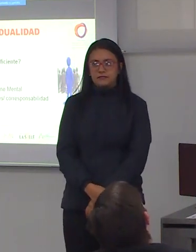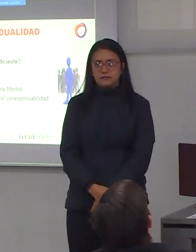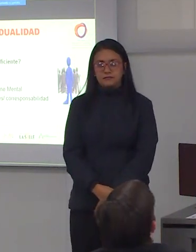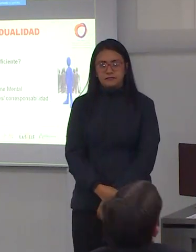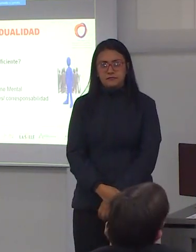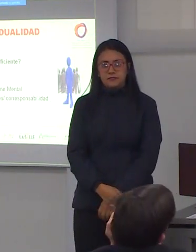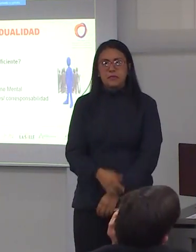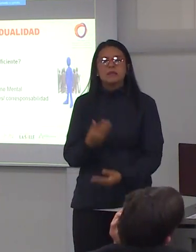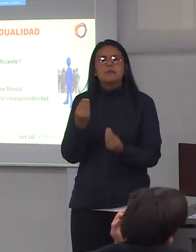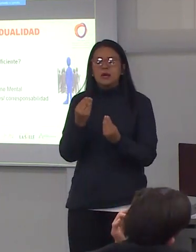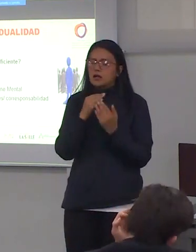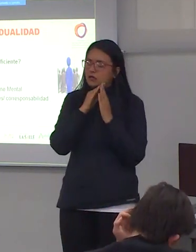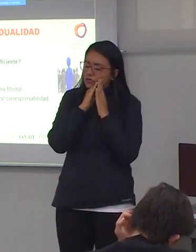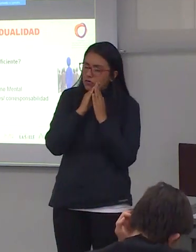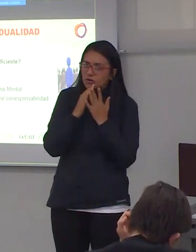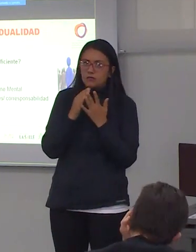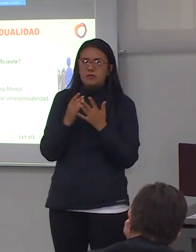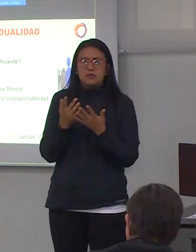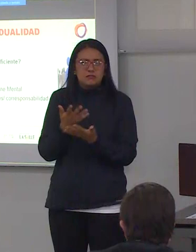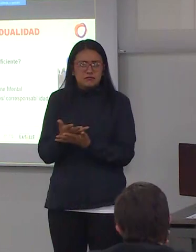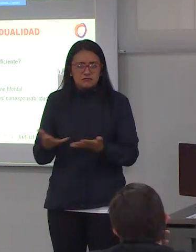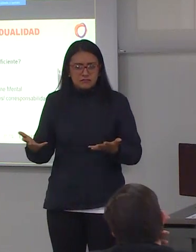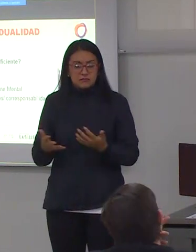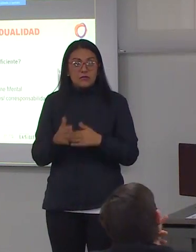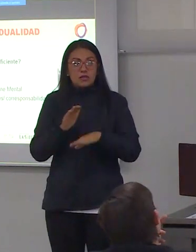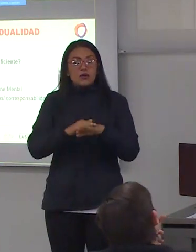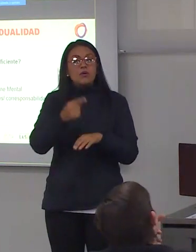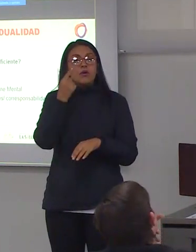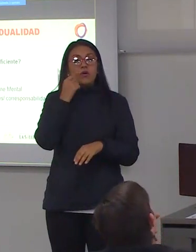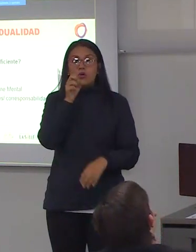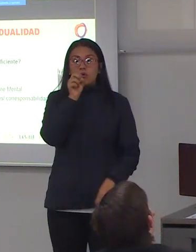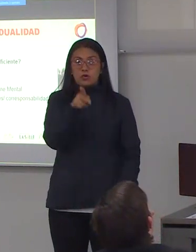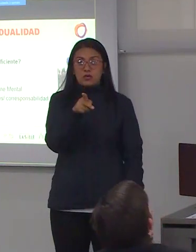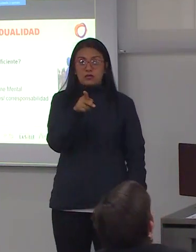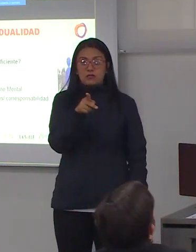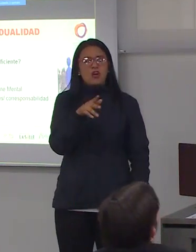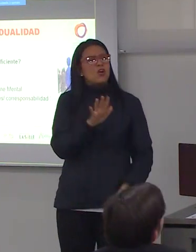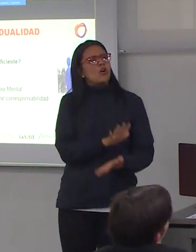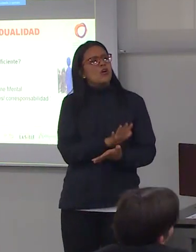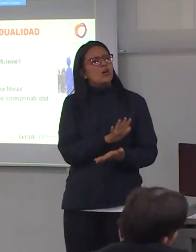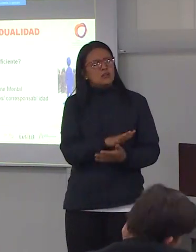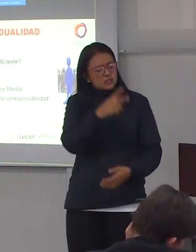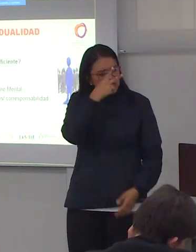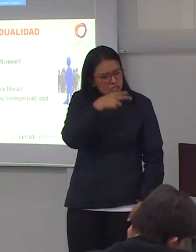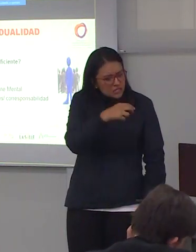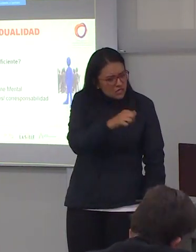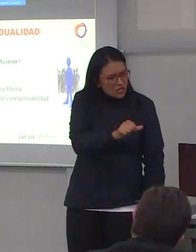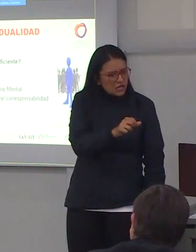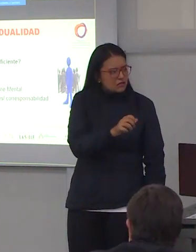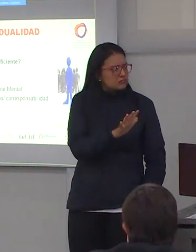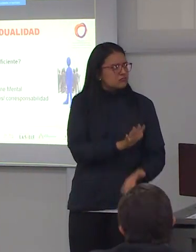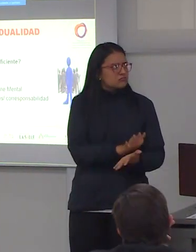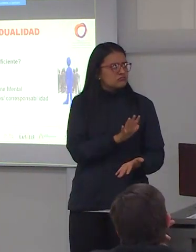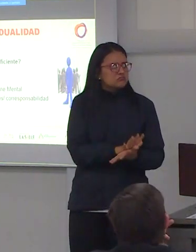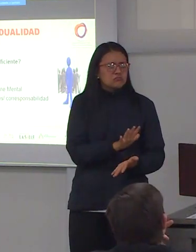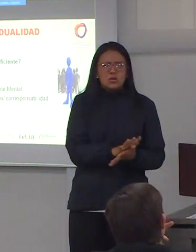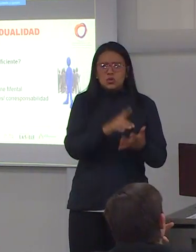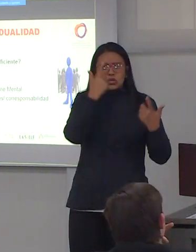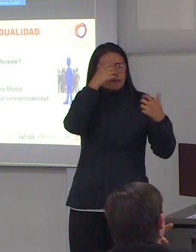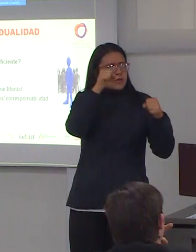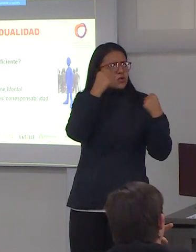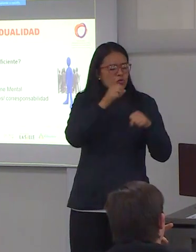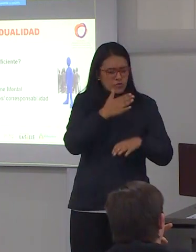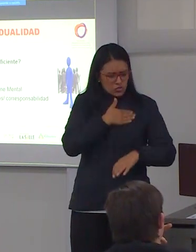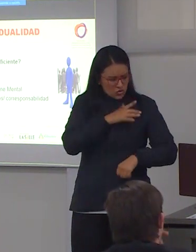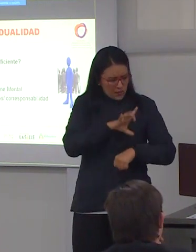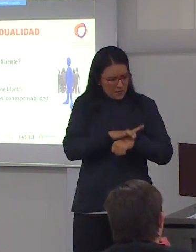para dormir y demás y ojo con el ok ¿no? todo está tranquilo hija no te preocupes yo